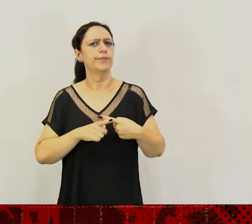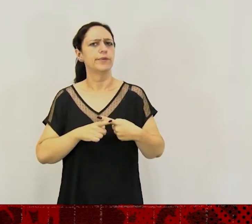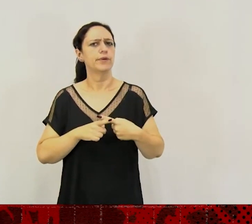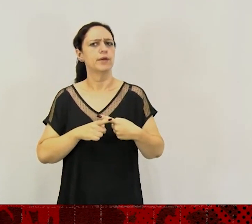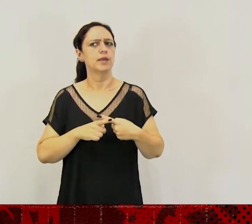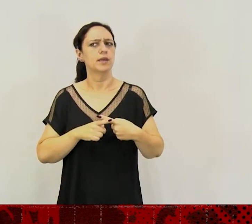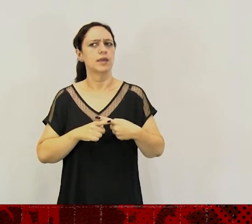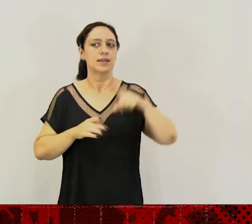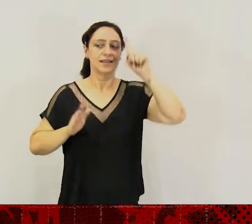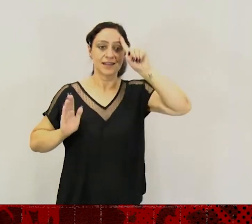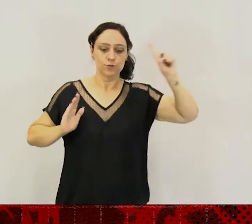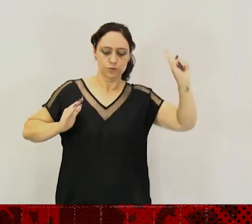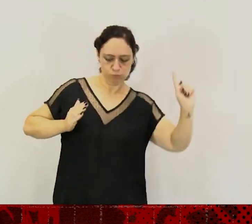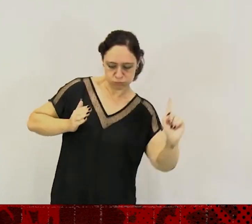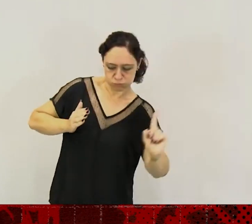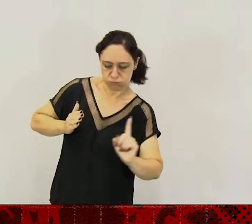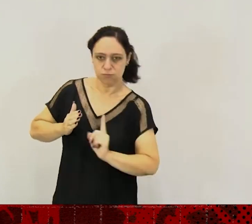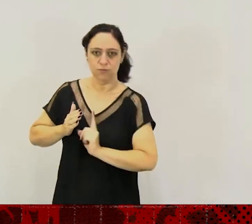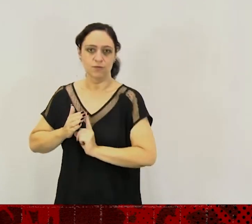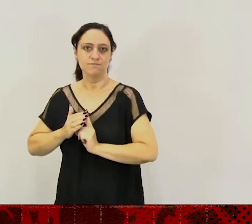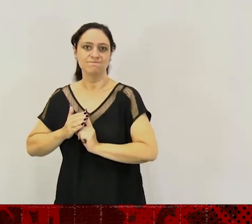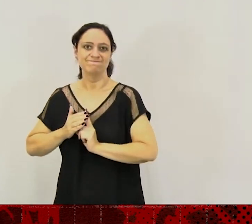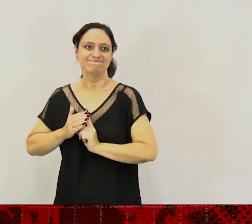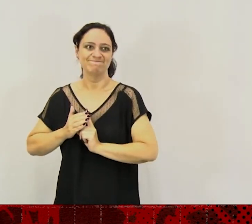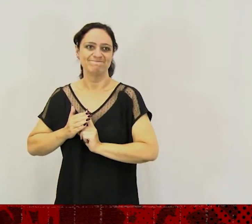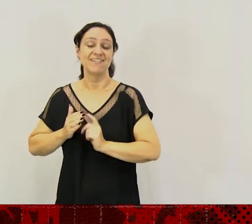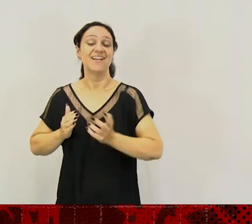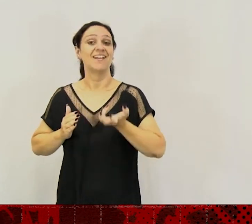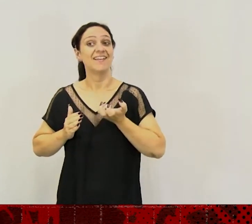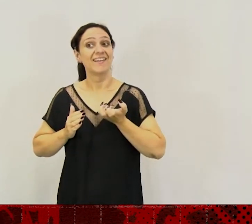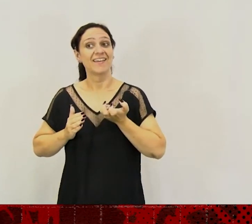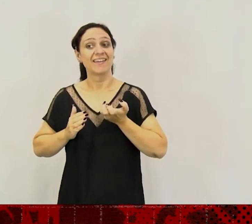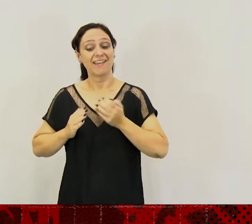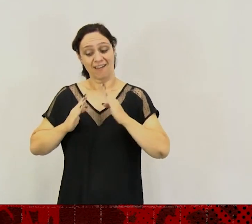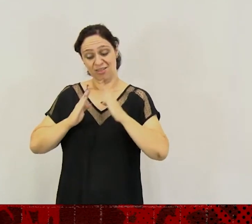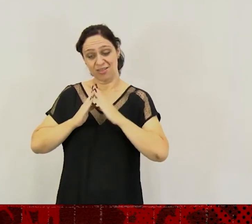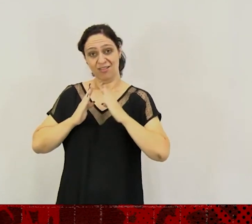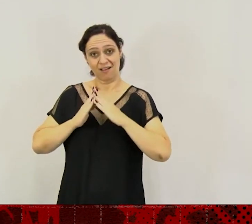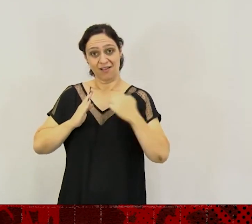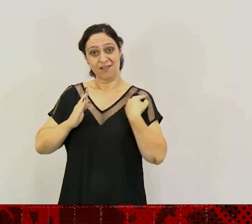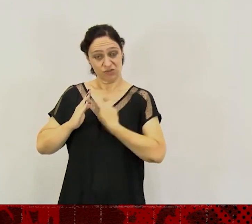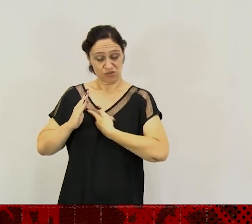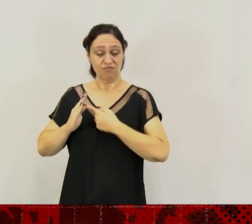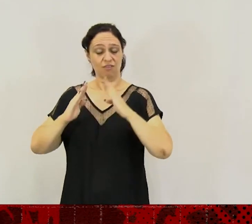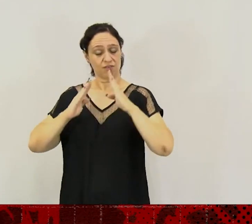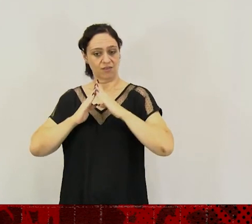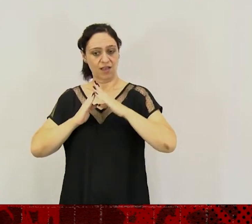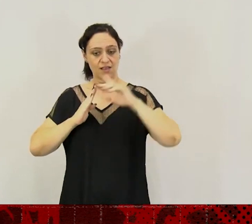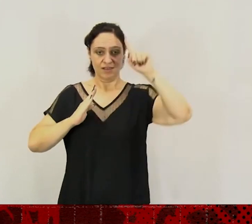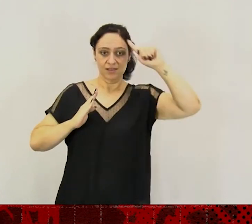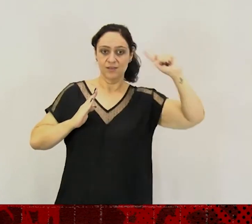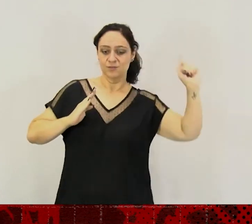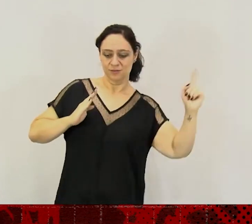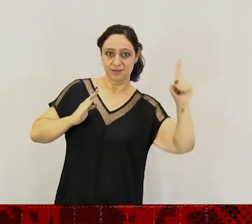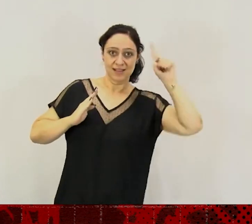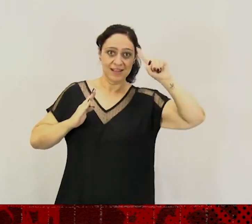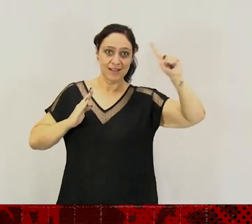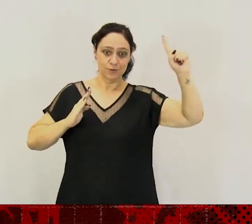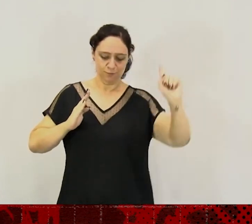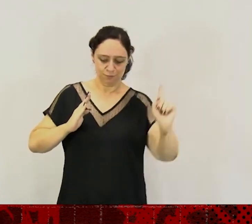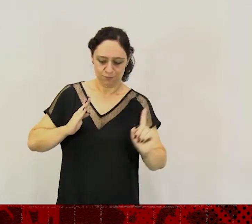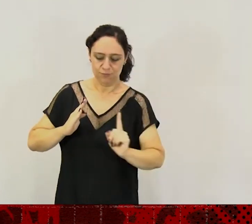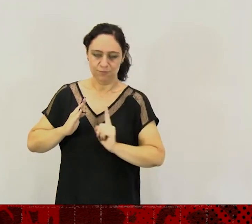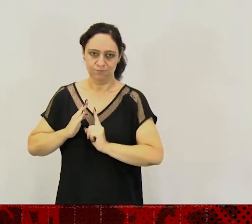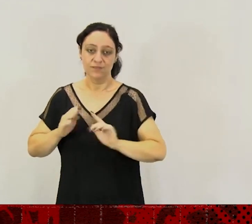quer morar em nós, Ele quer ser a nossa habitação. Então, quando nós chegamos a Efésios